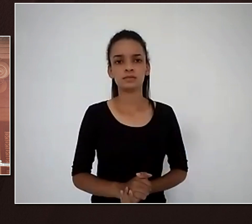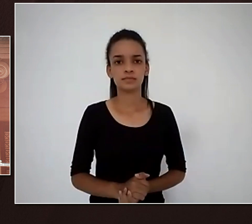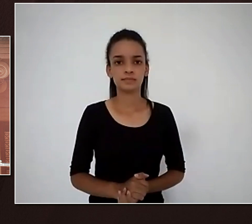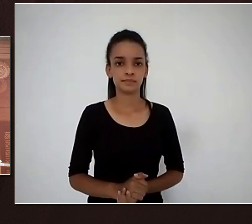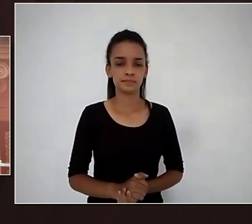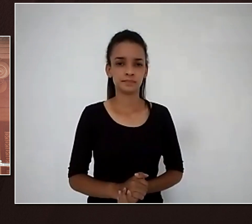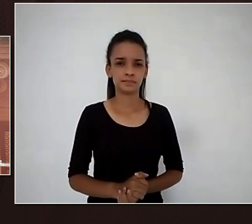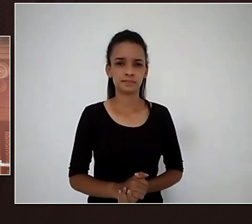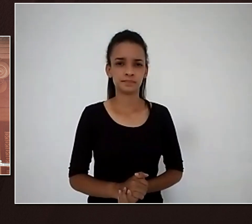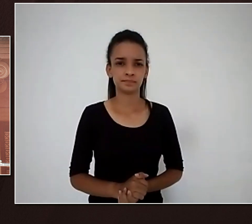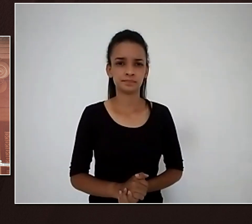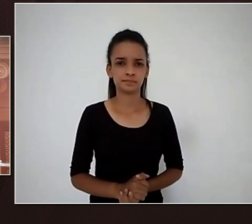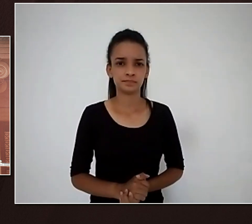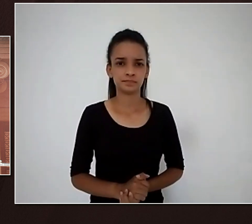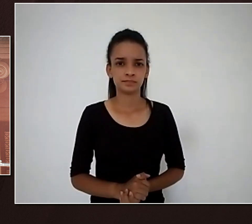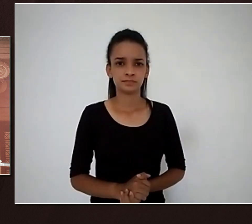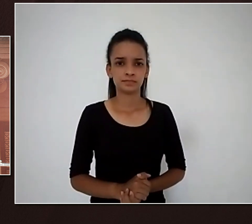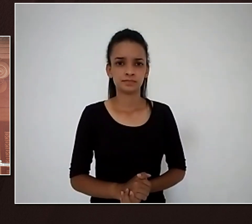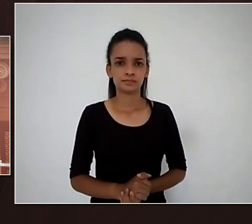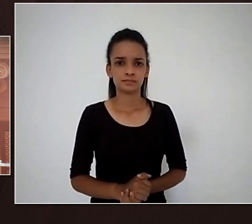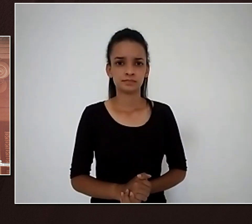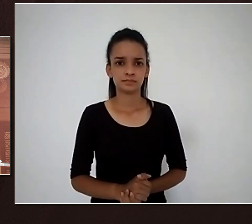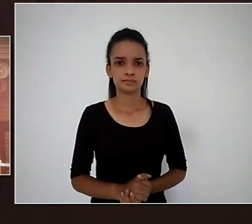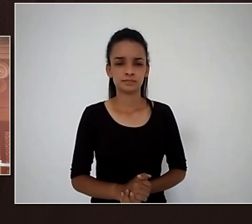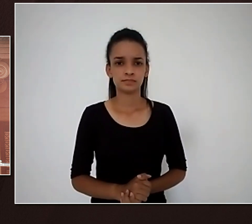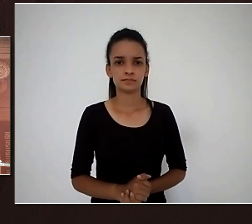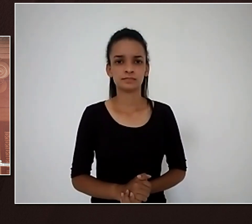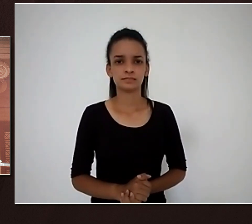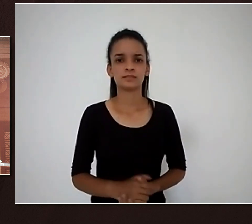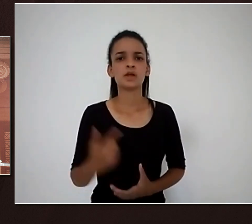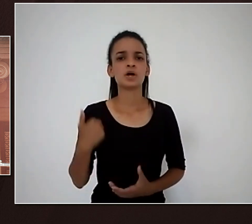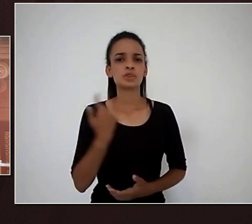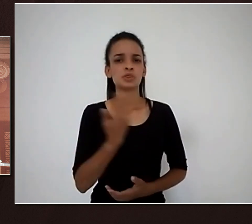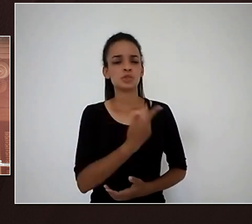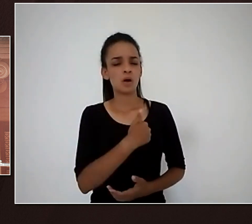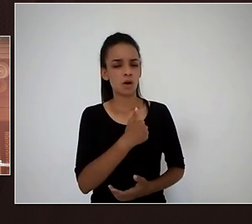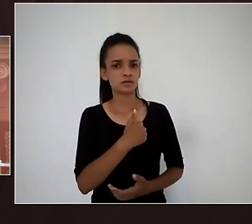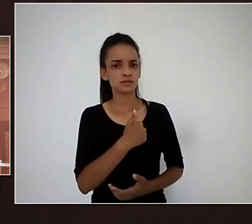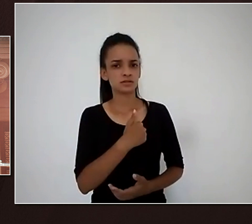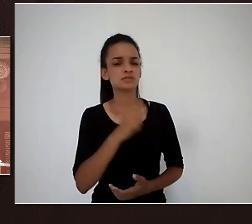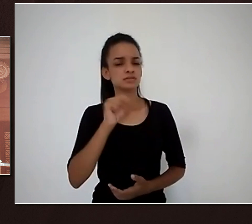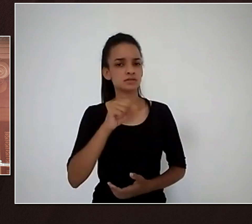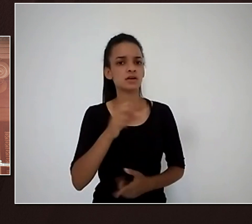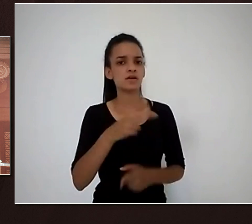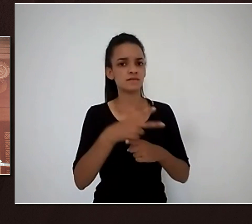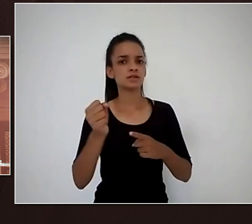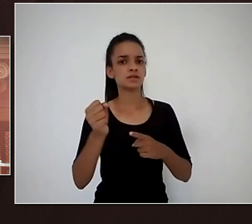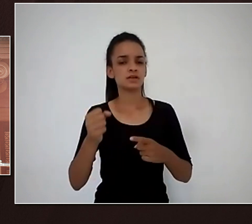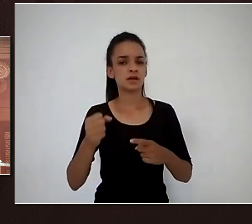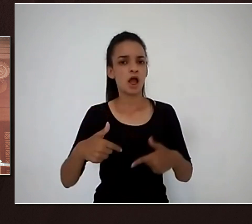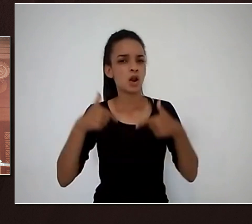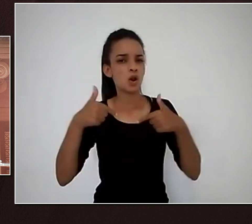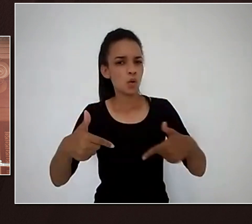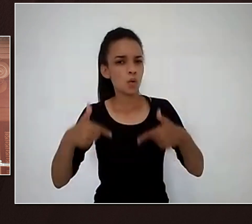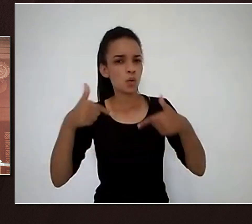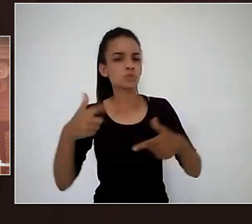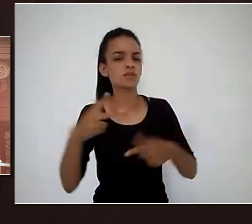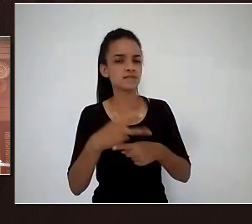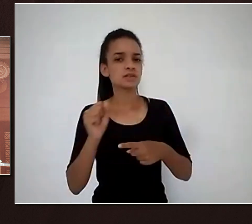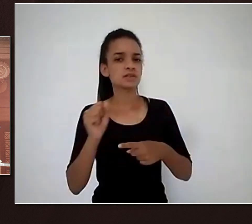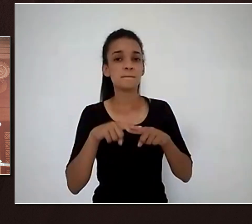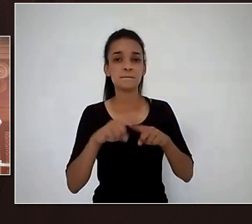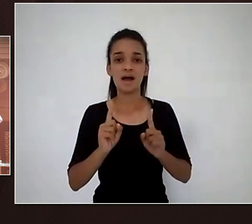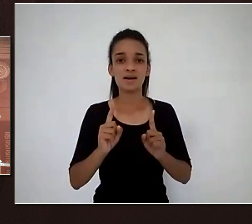nós vamos vencer essa luta. Não é por aí, porque o inimigo é muito sutil. Ele pode, através disso, através do